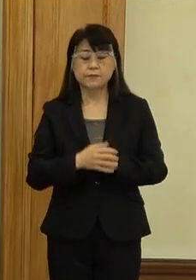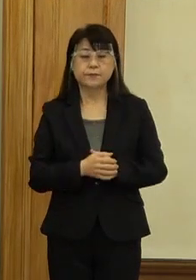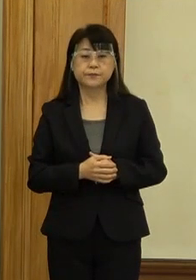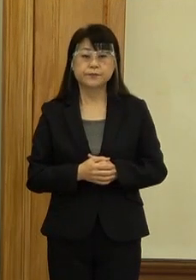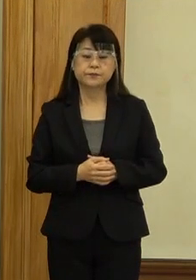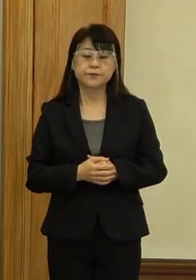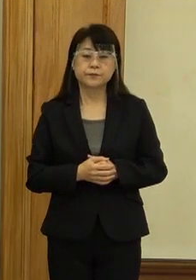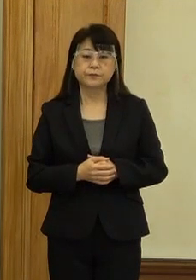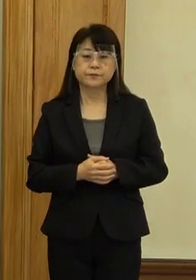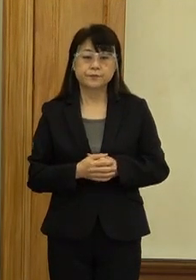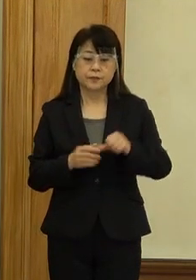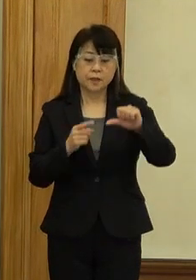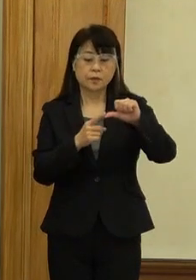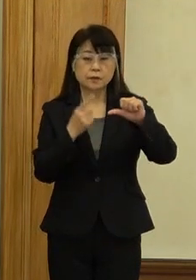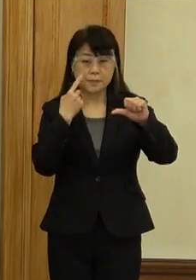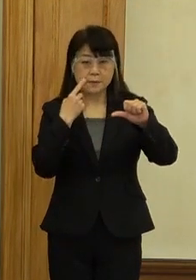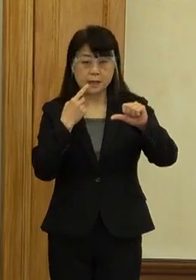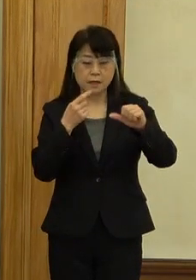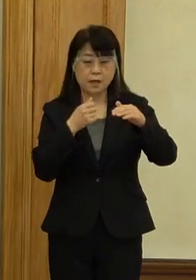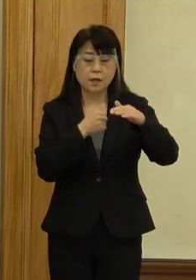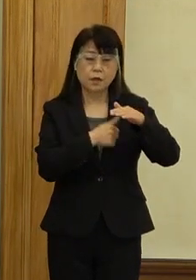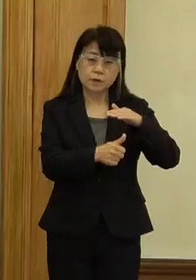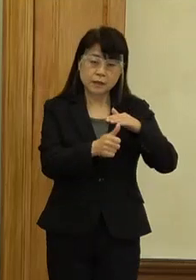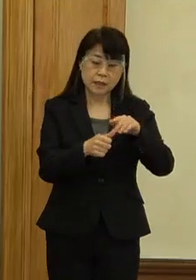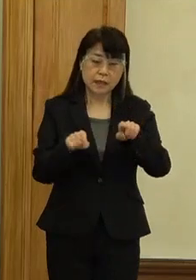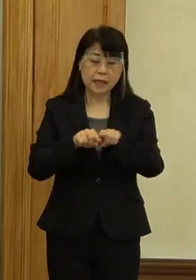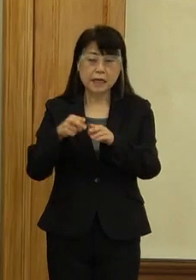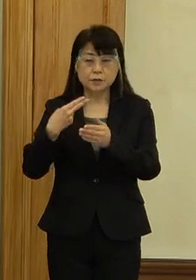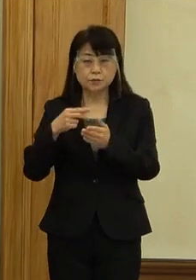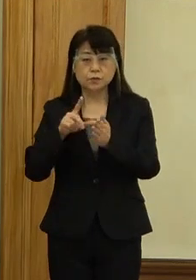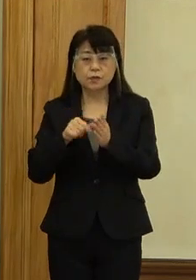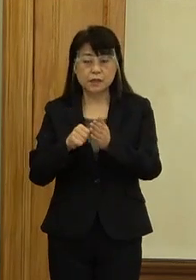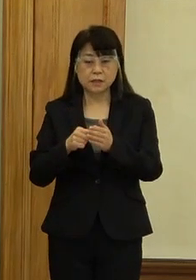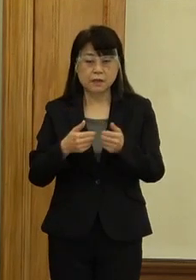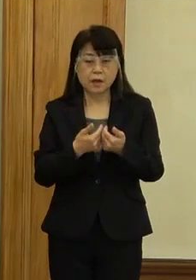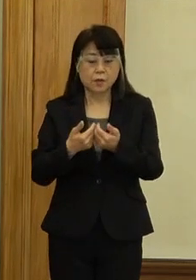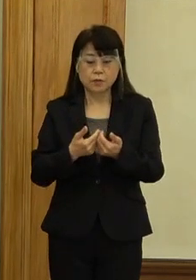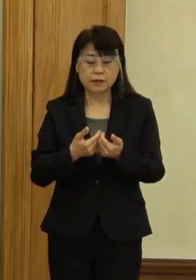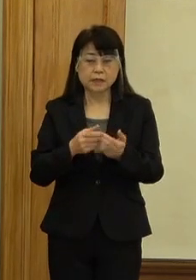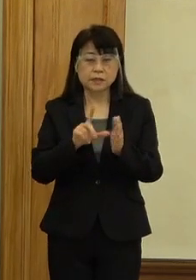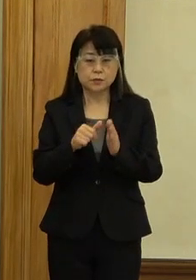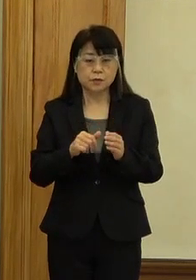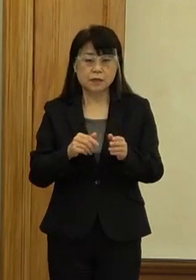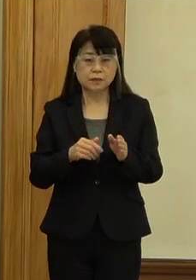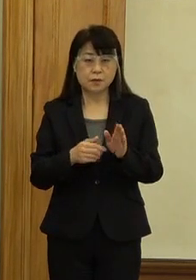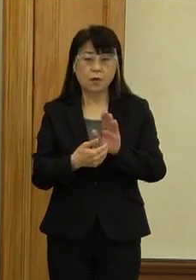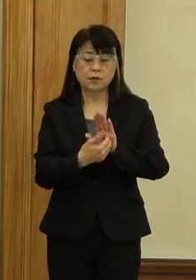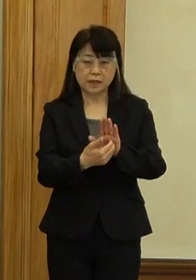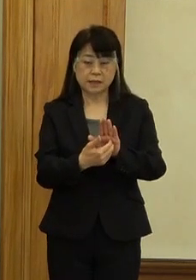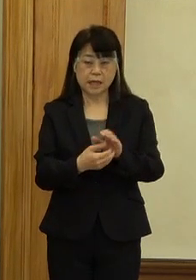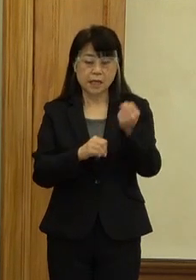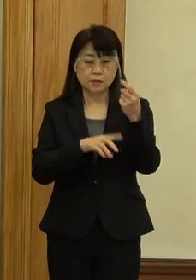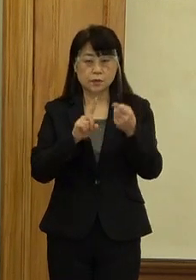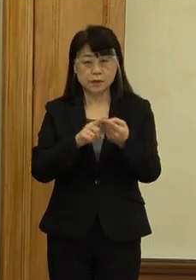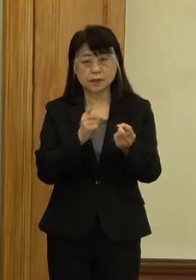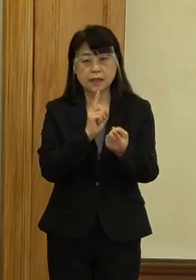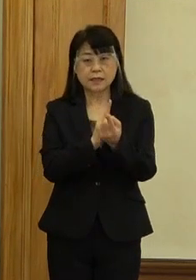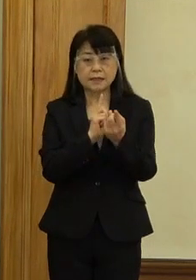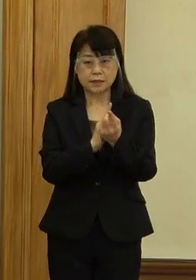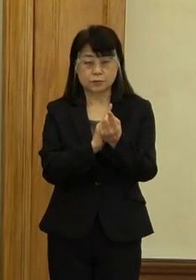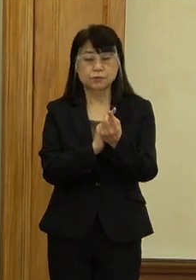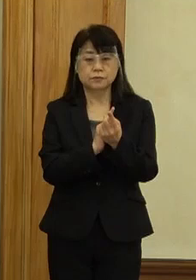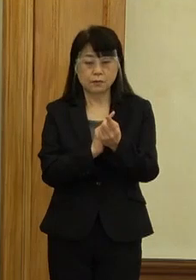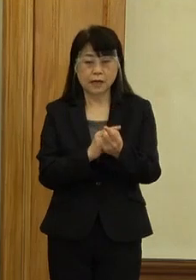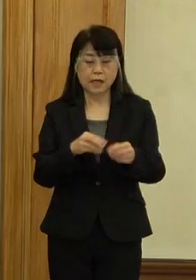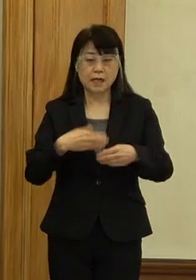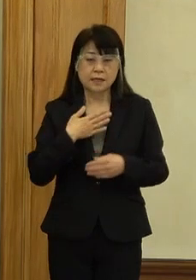次のスライド5点目。お出かけや会食をされる方は混雑を避け、基本的な感染対策のほか体調管